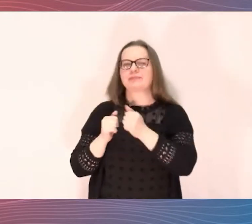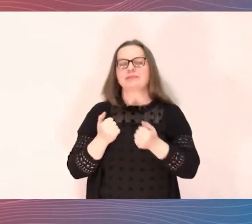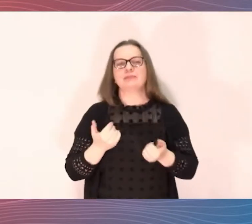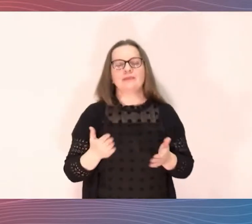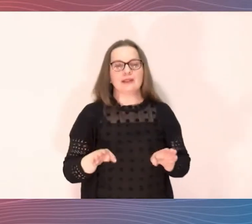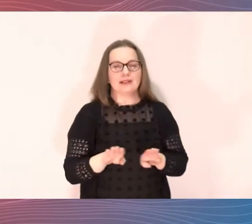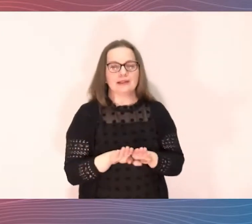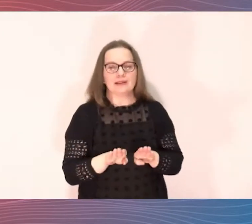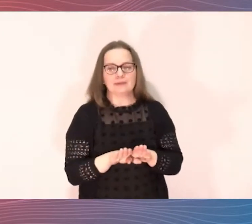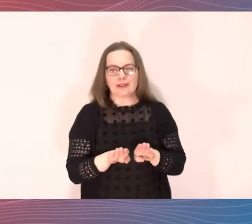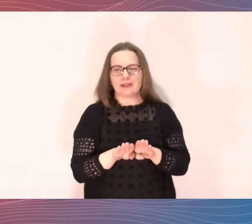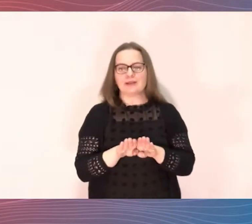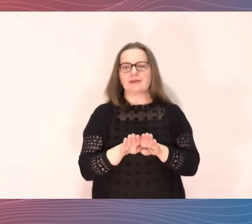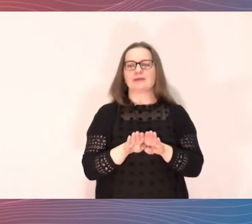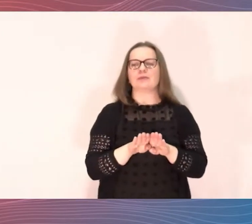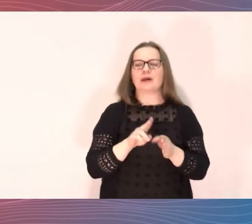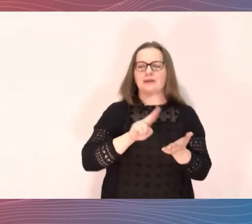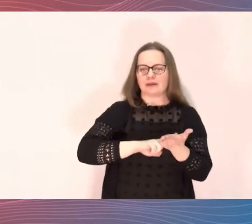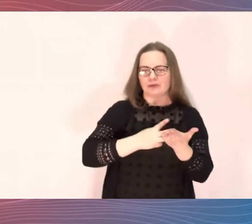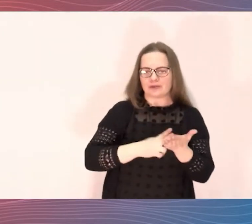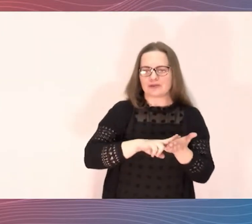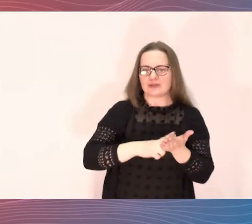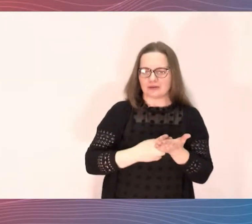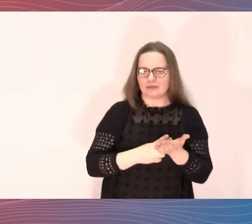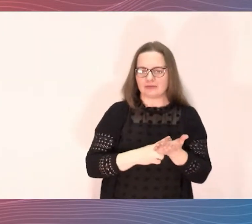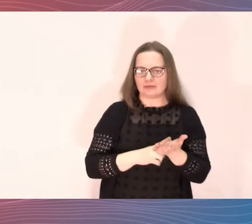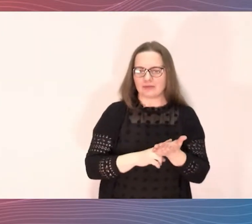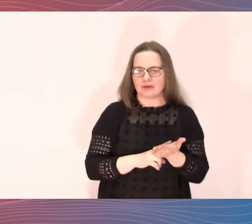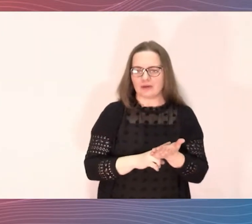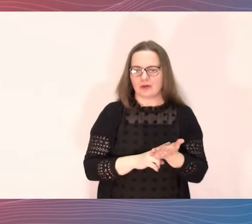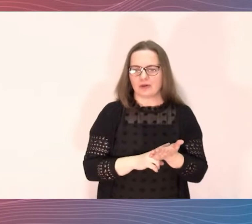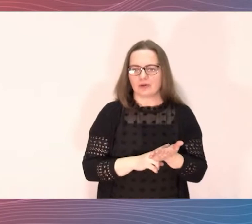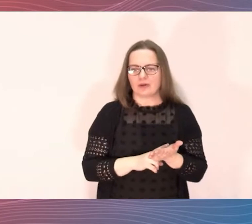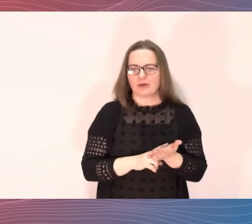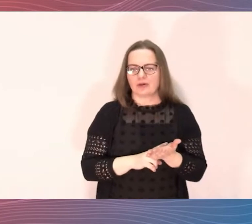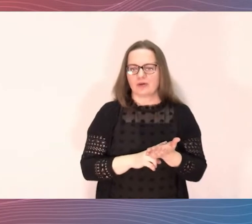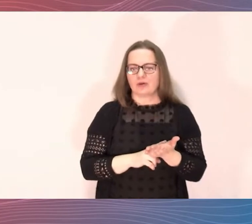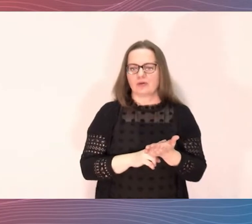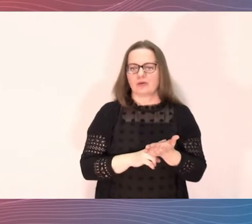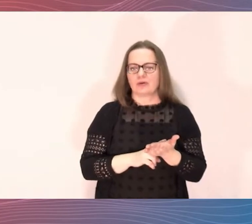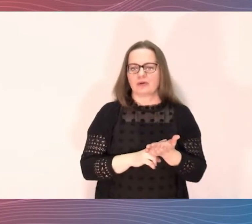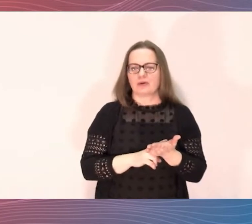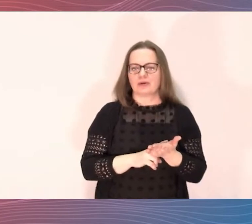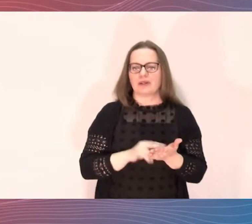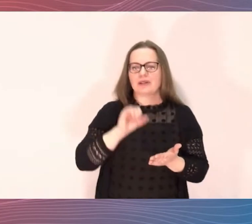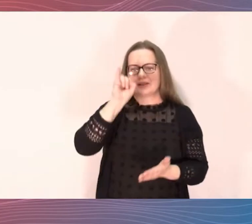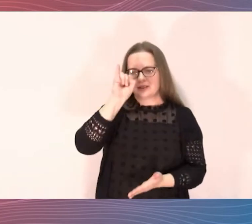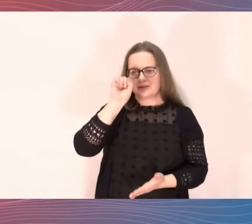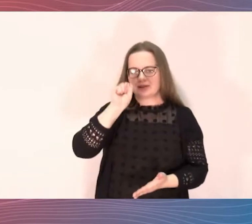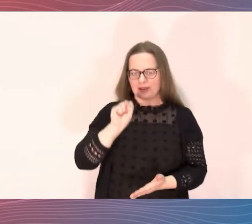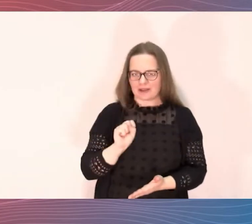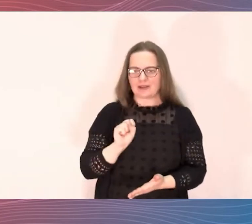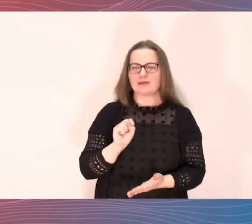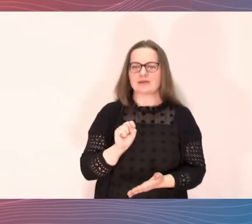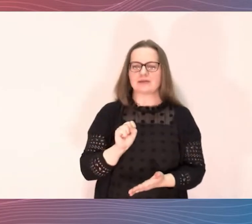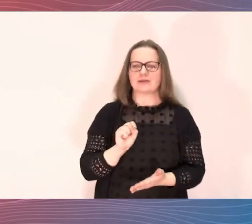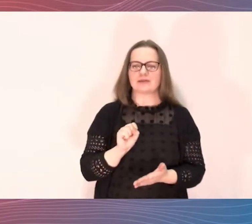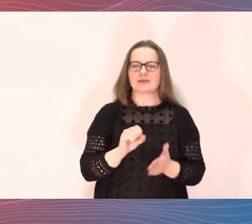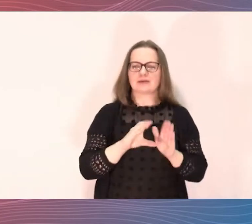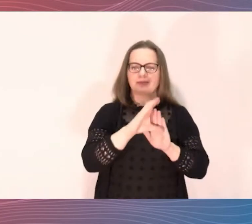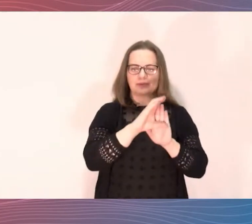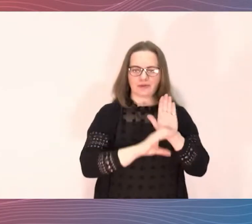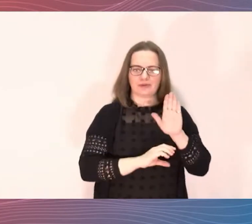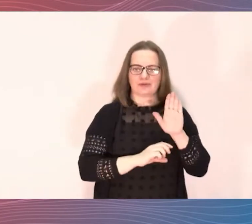também Isaías 66, 2, né, ali fala de um coração quebrantado, um coração